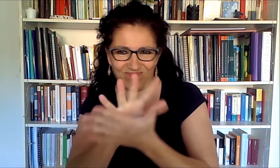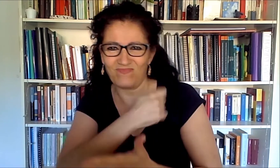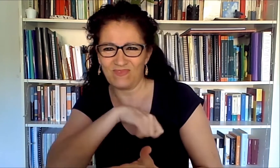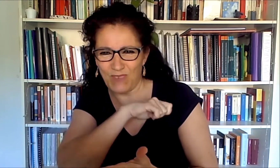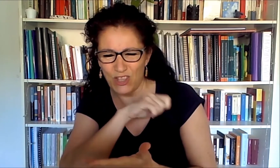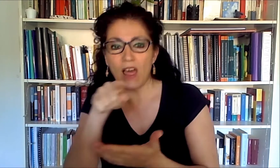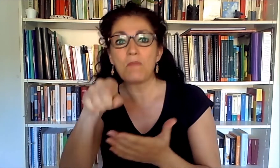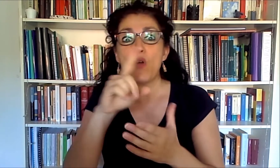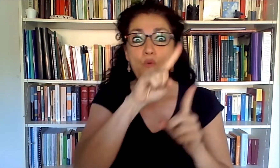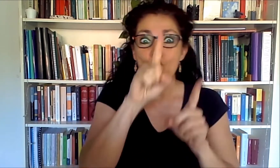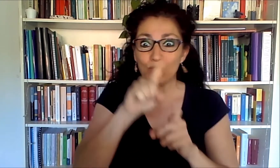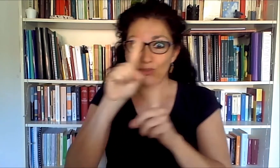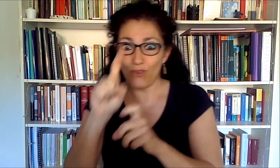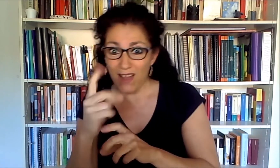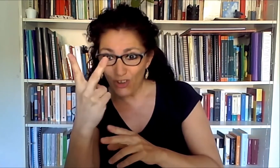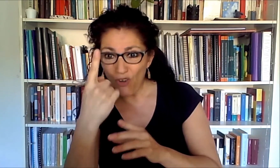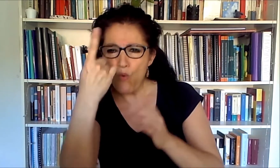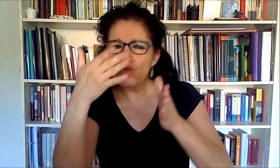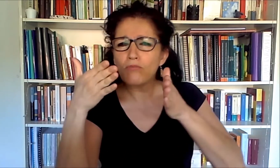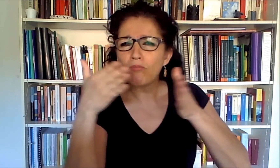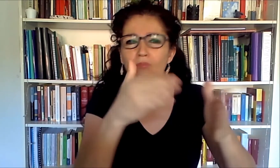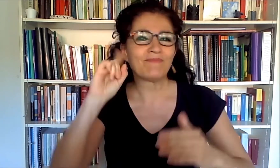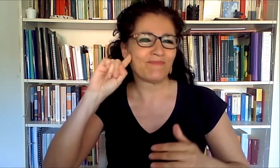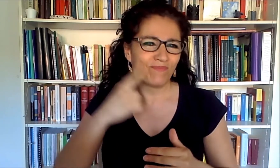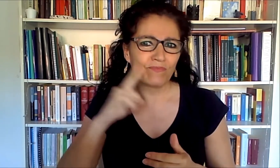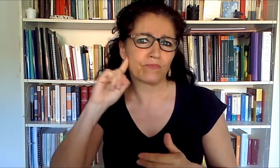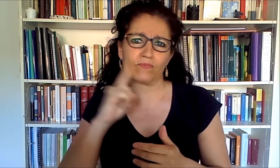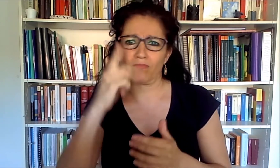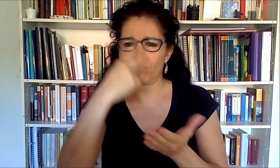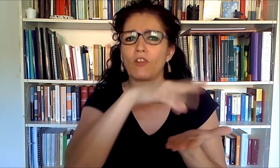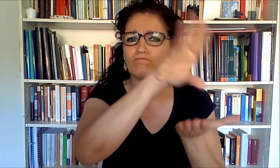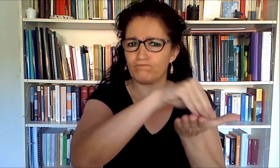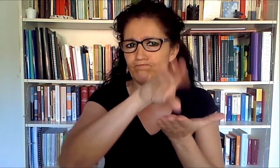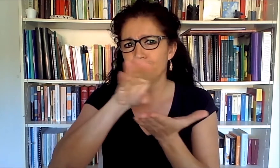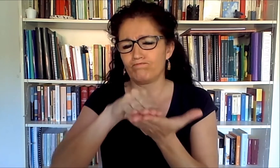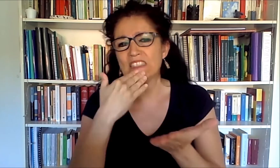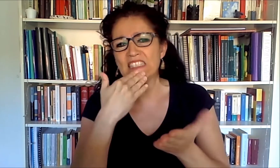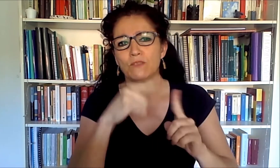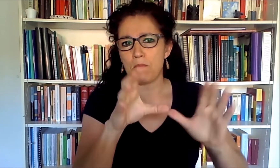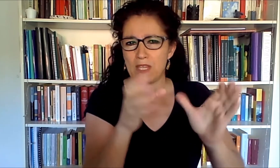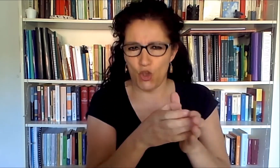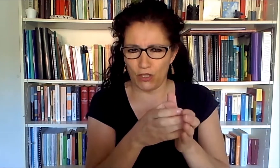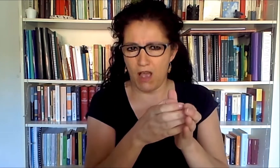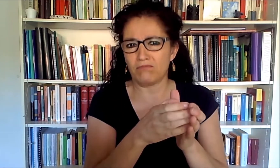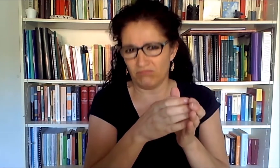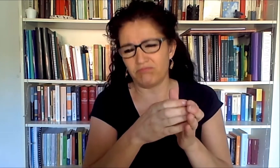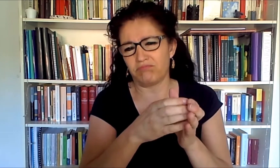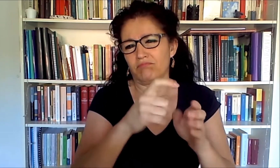minoría etnolingüística, y por otro, a distintos grupos de interés de personas oyentes relacionados con ámbitos